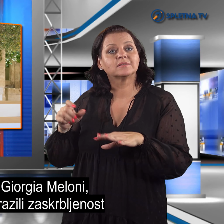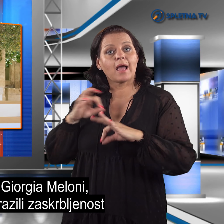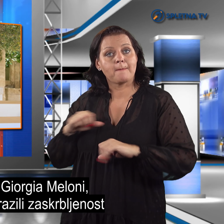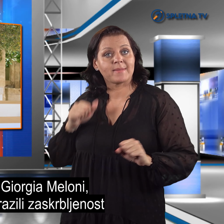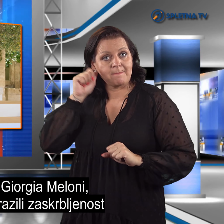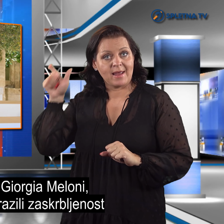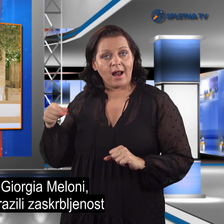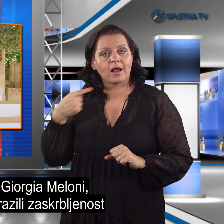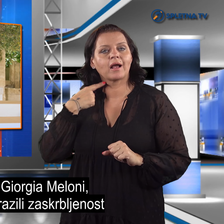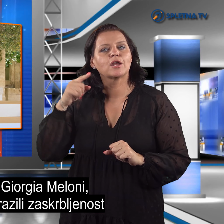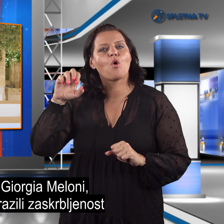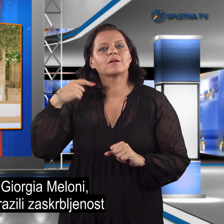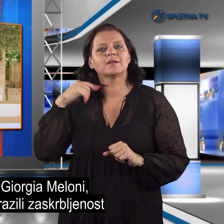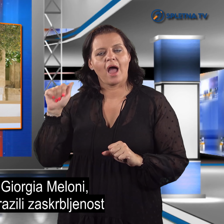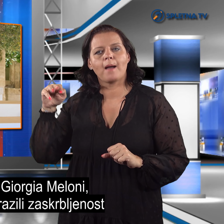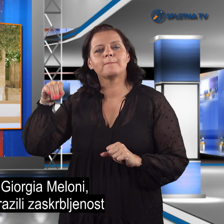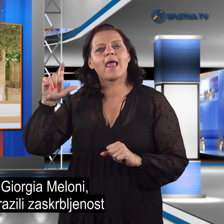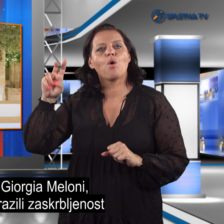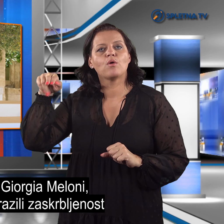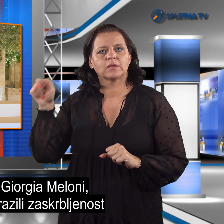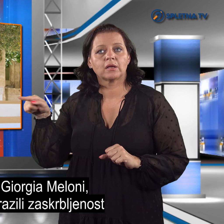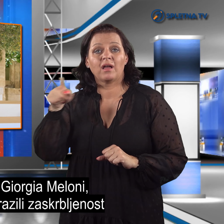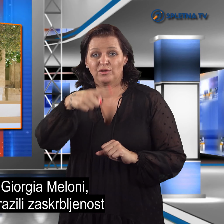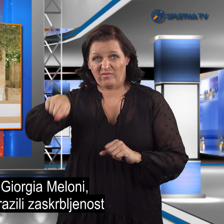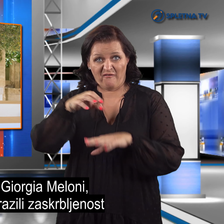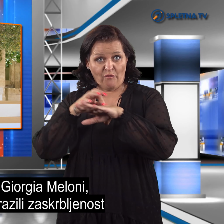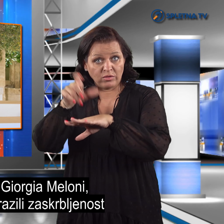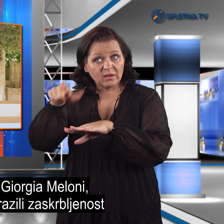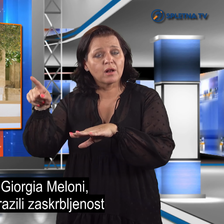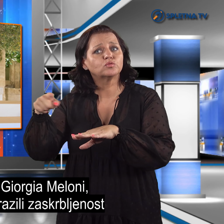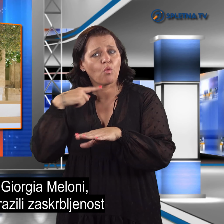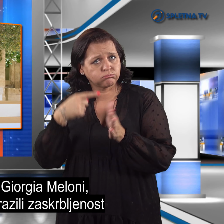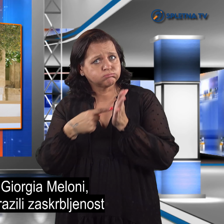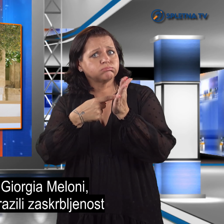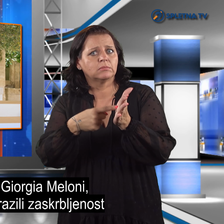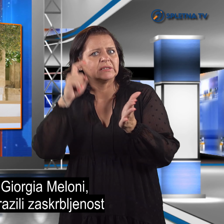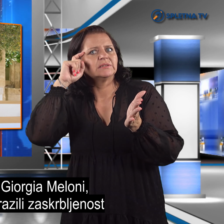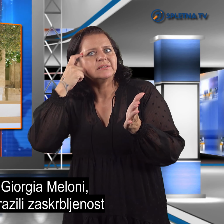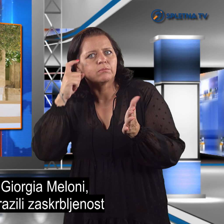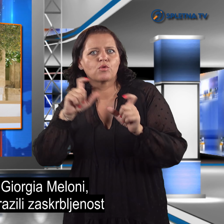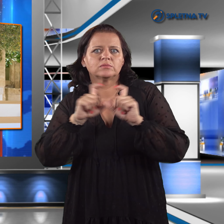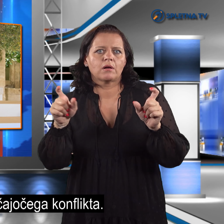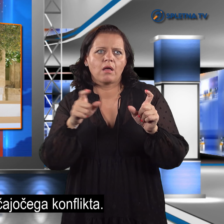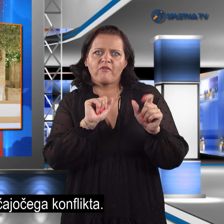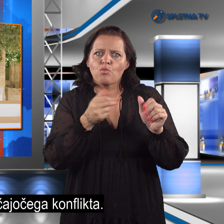Giorgia Meloni, so voditelji izrazili zaskrbljenost zaradi naraščajočega konflikta.